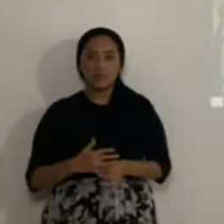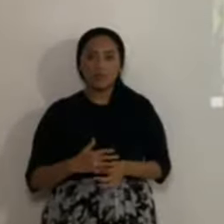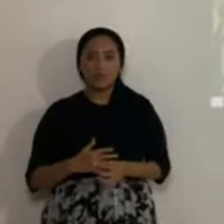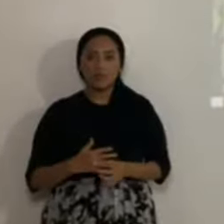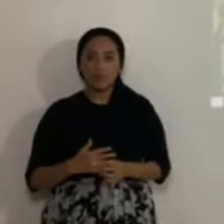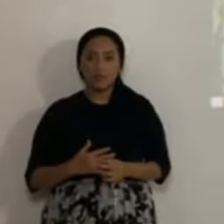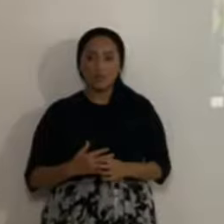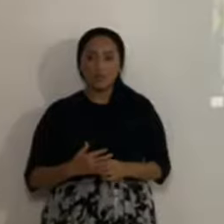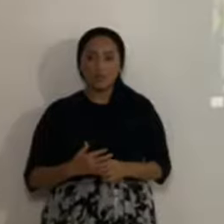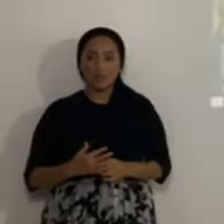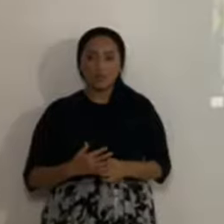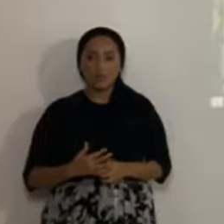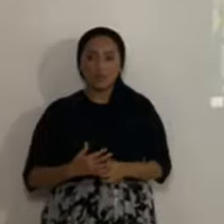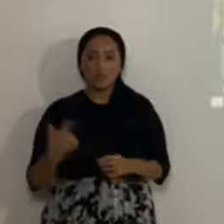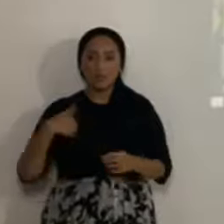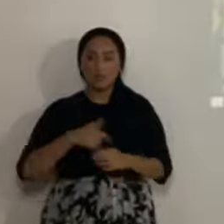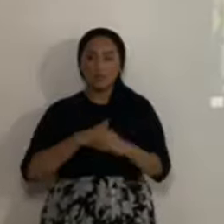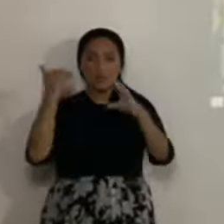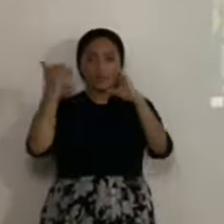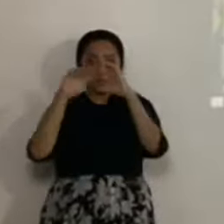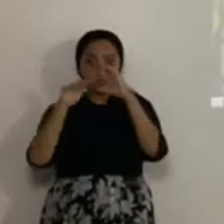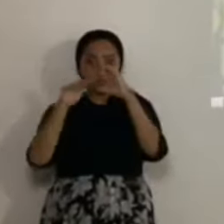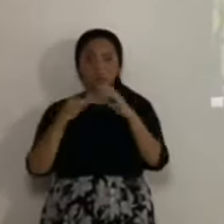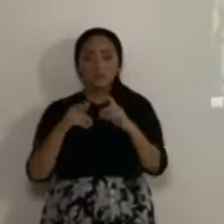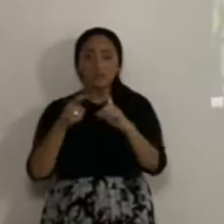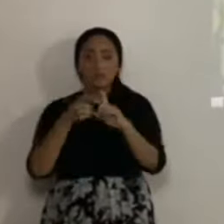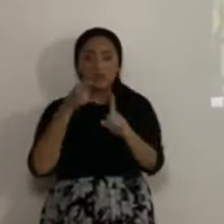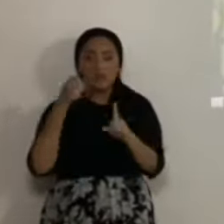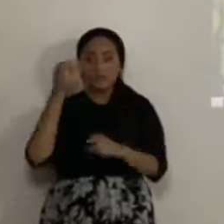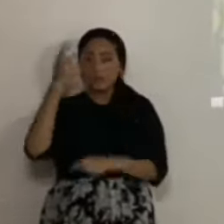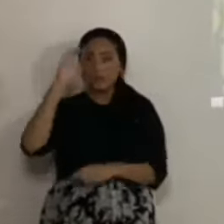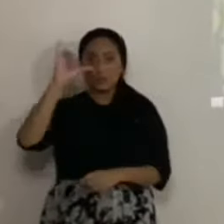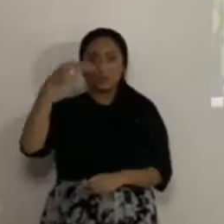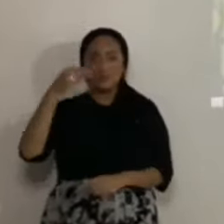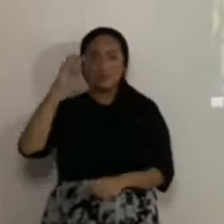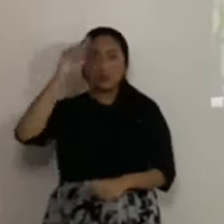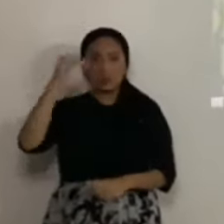entonces, enviamos mensajes de parte de Yahweh